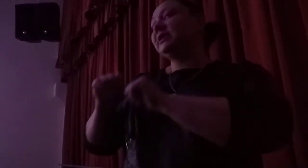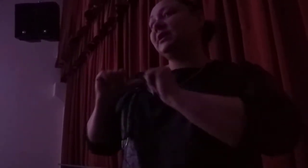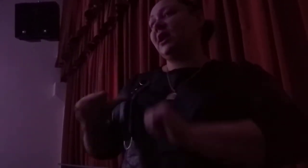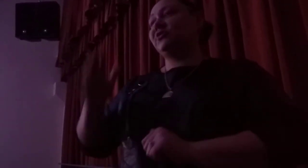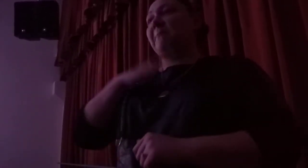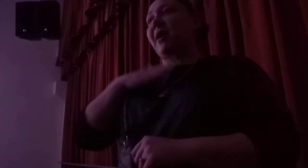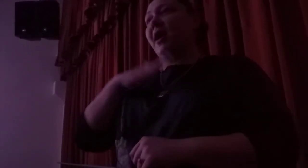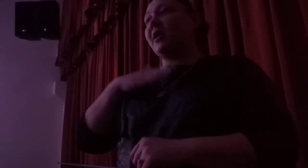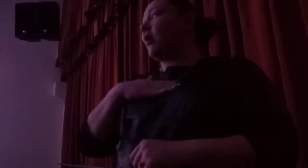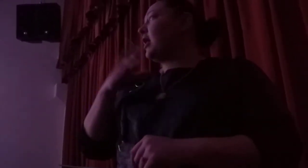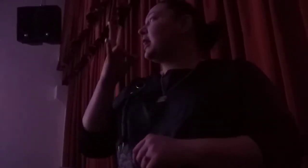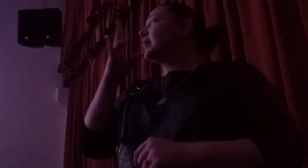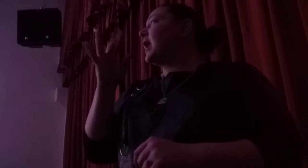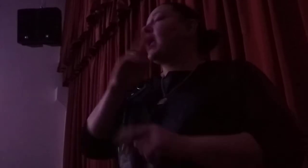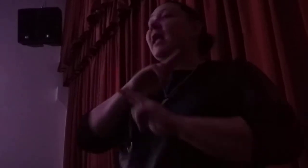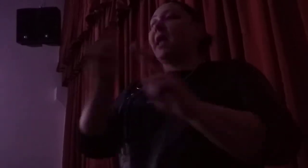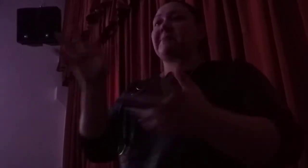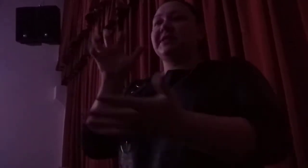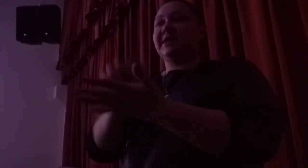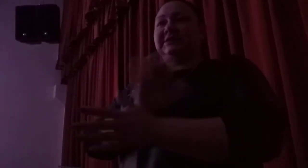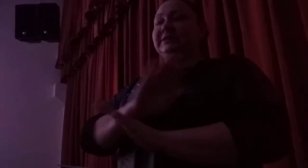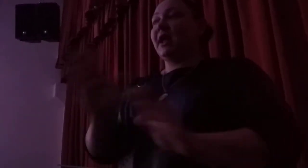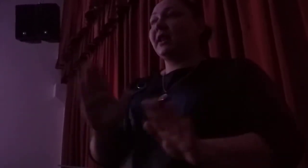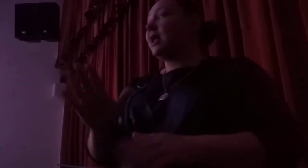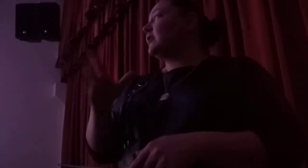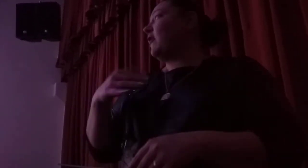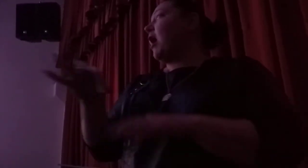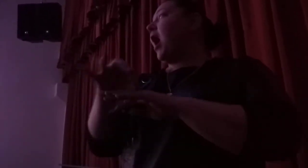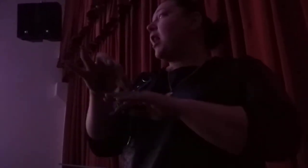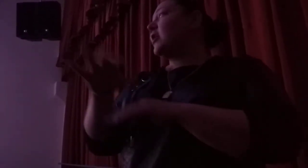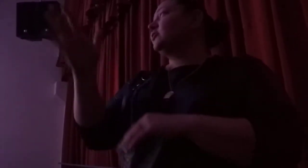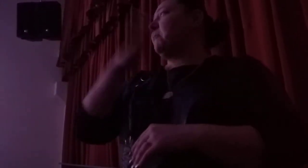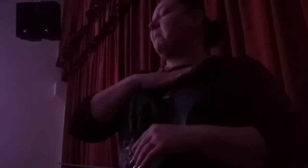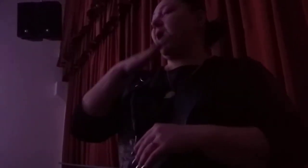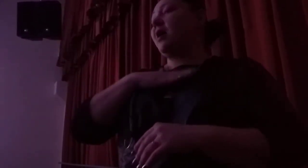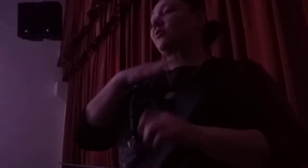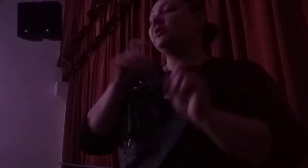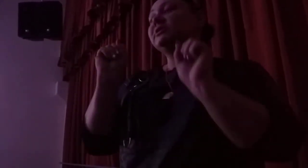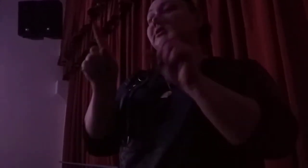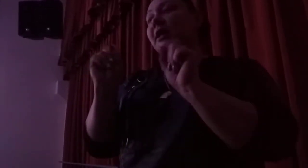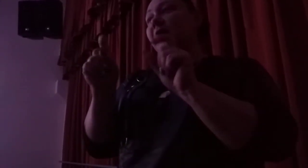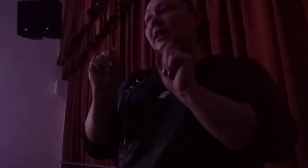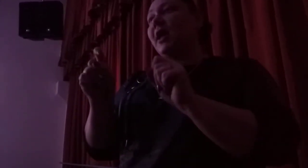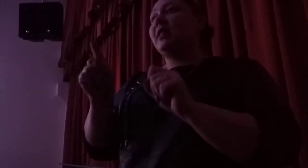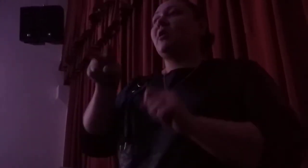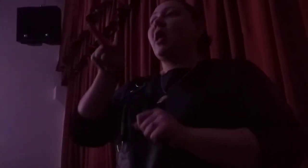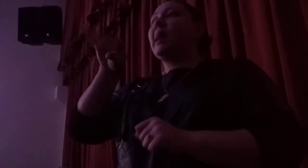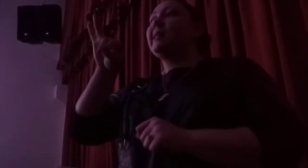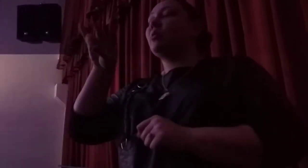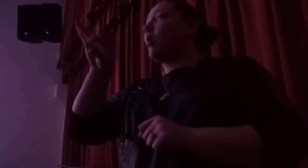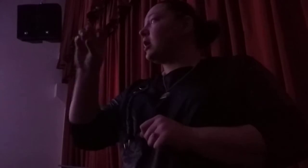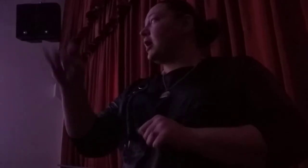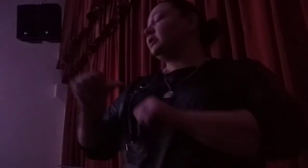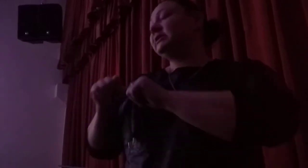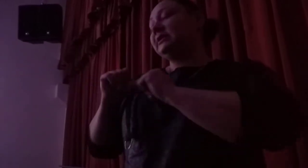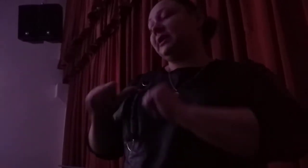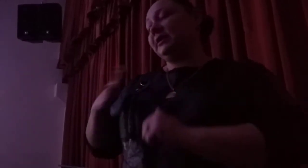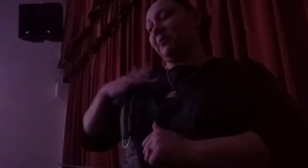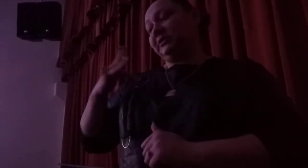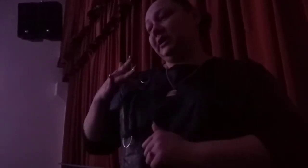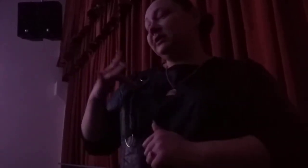сердечко мое никем не занятое. Колечко мое золото литое,